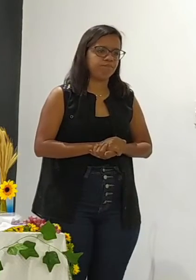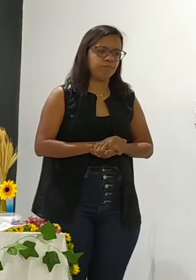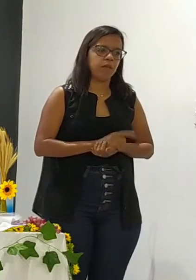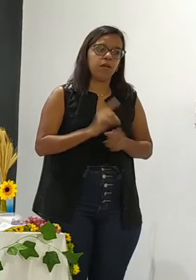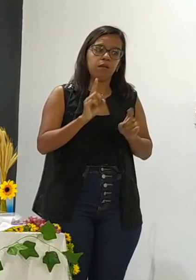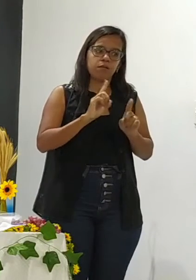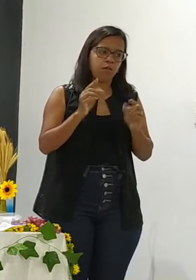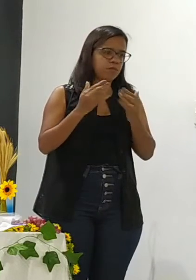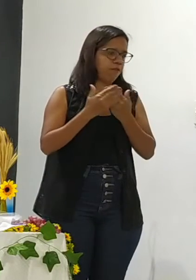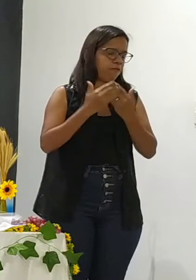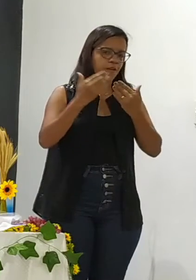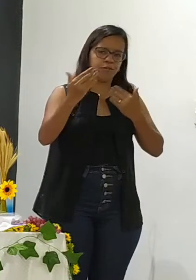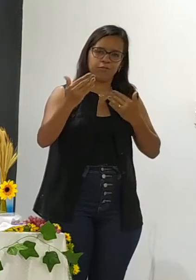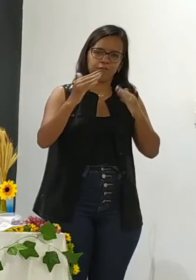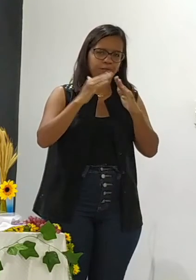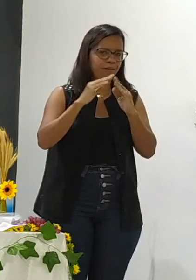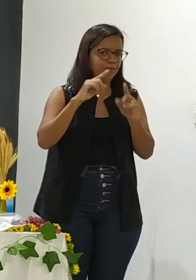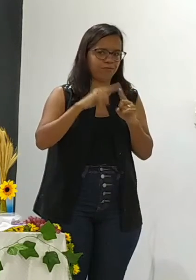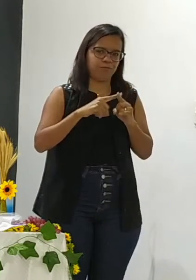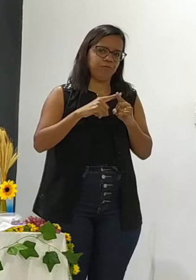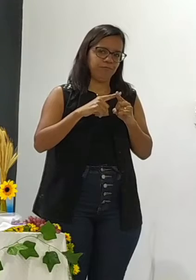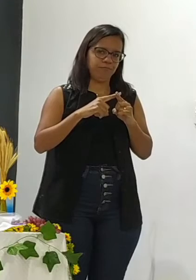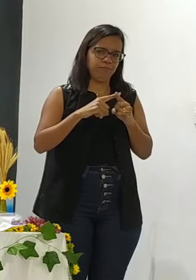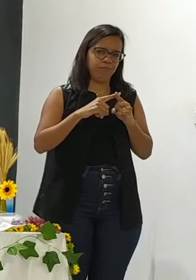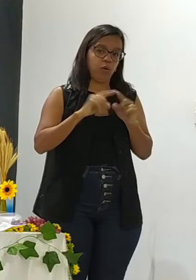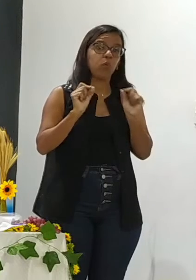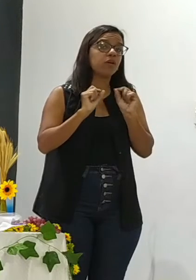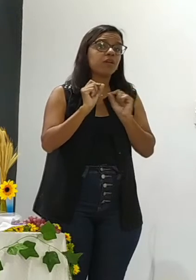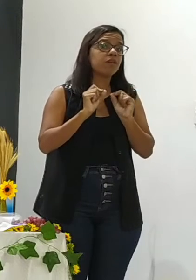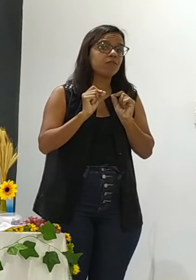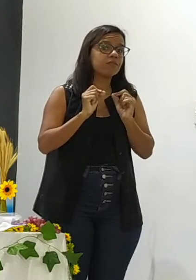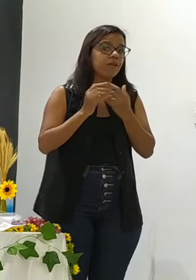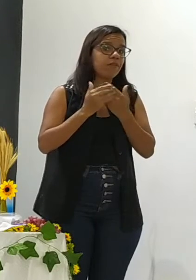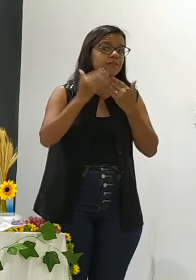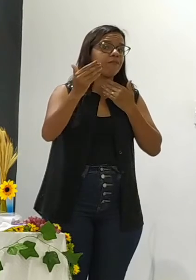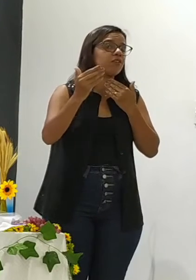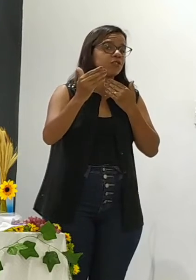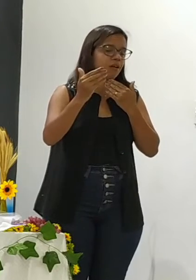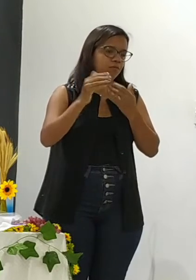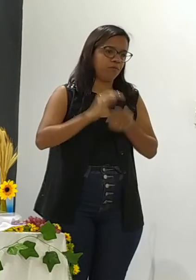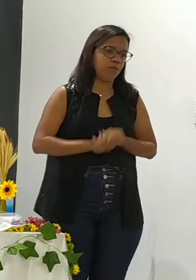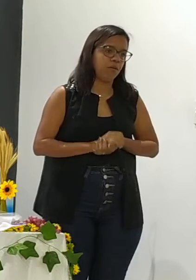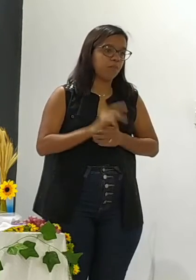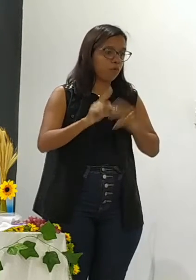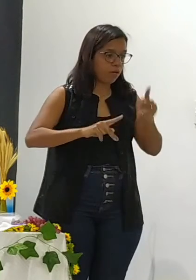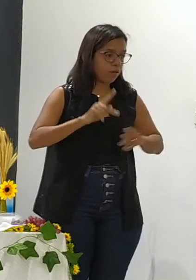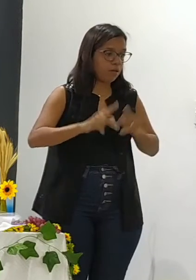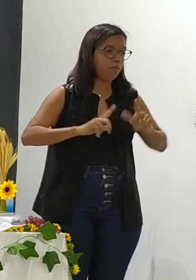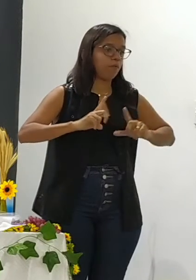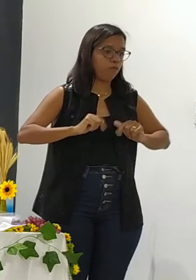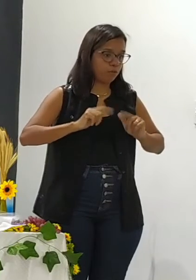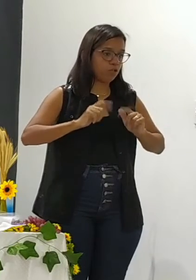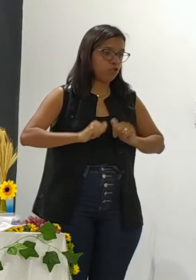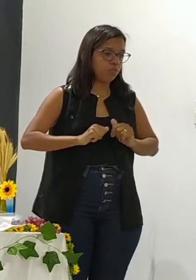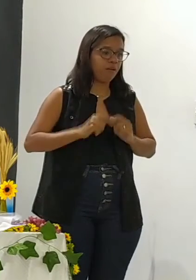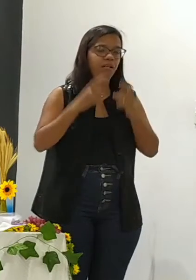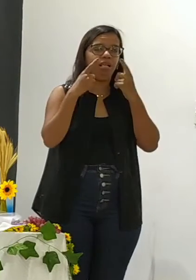não. Você vai fazer o que lá fora? O povo lá no Egito, o cara murmurando